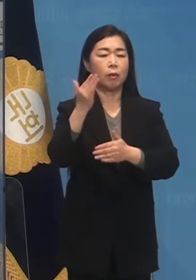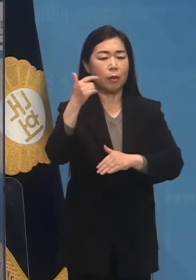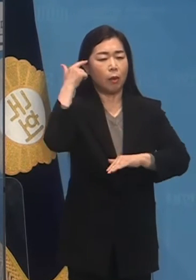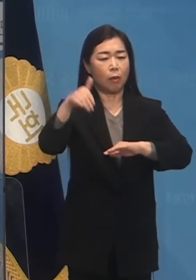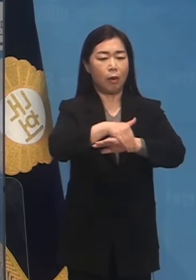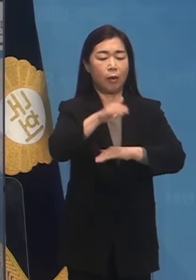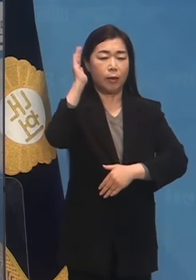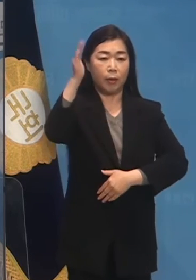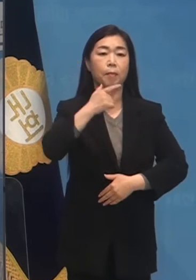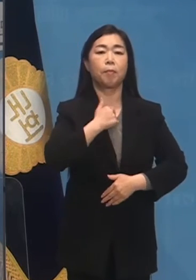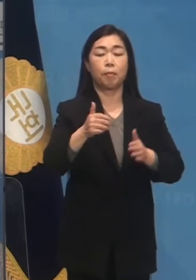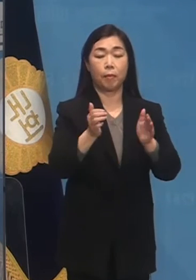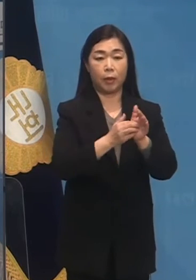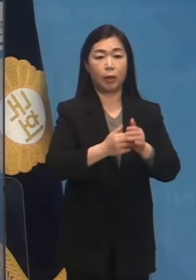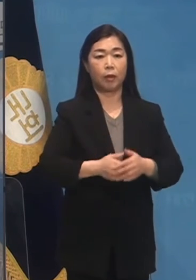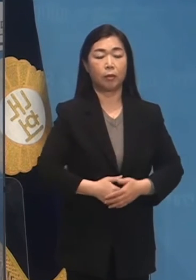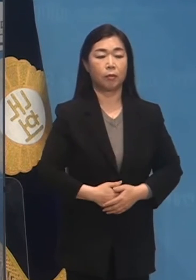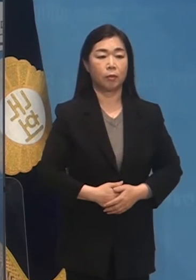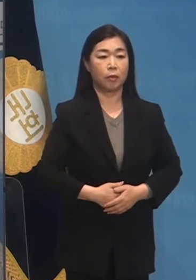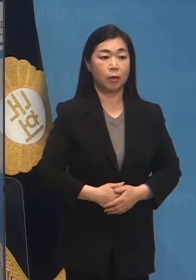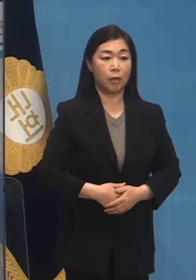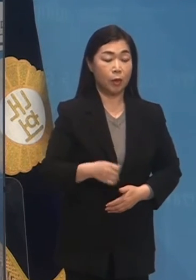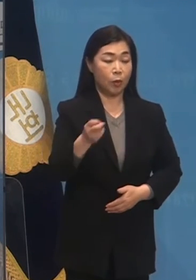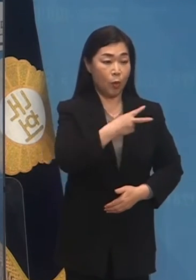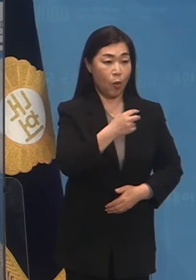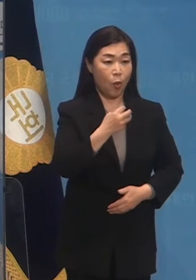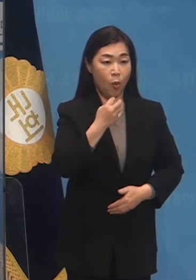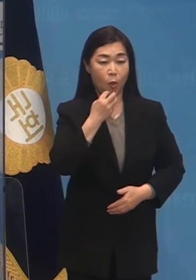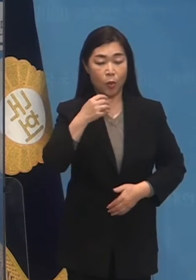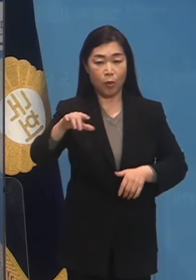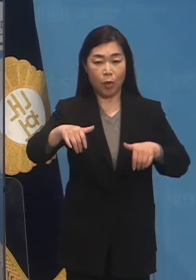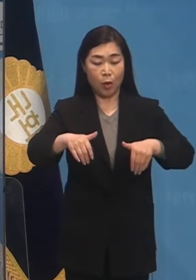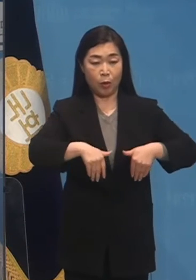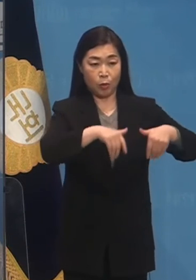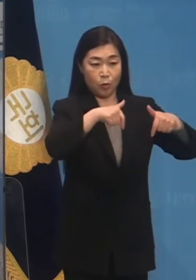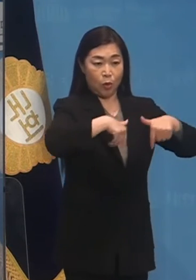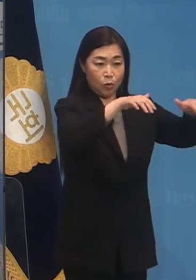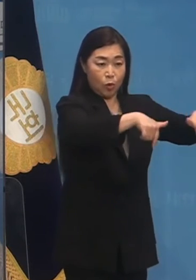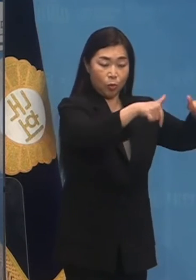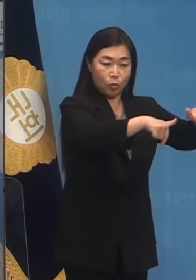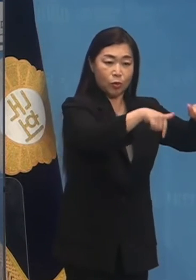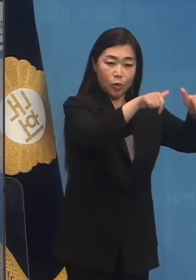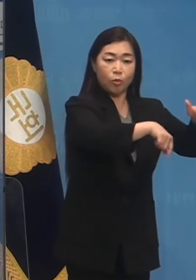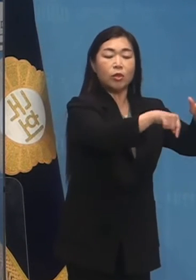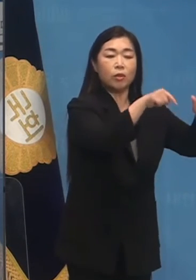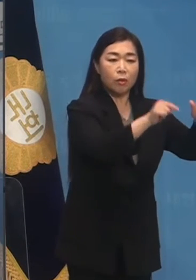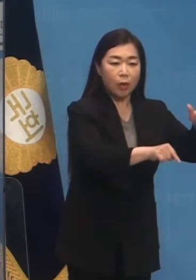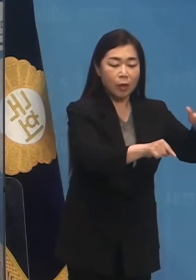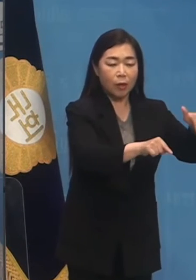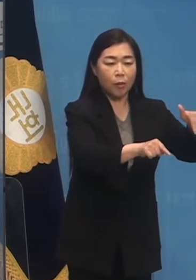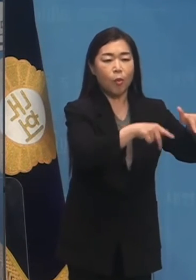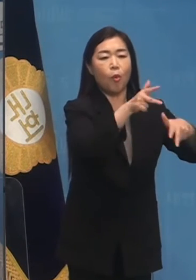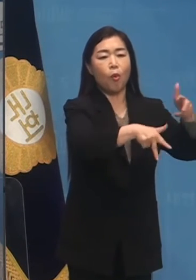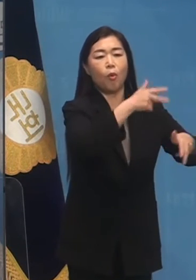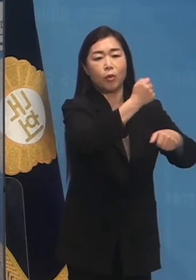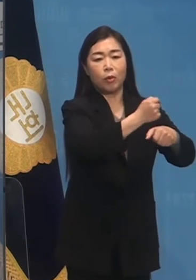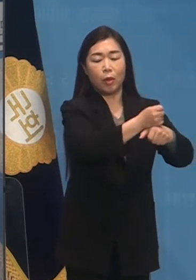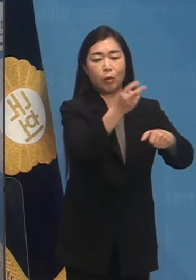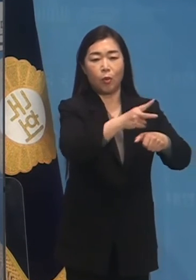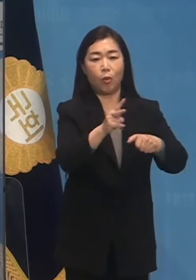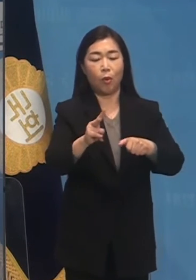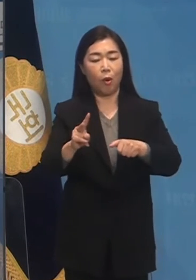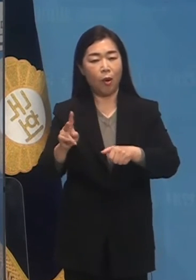소부권의 중점도시 고향에는 킨텍스와 더불어 테크노밸리와 아레나 등 한류월드가 조성되고